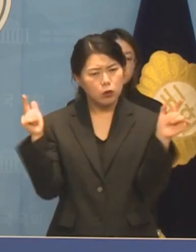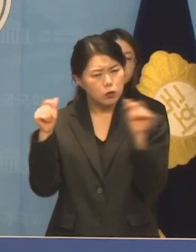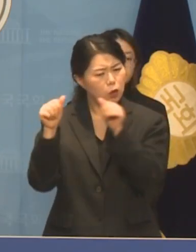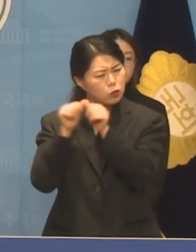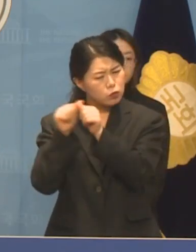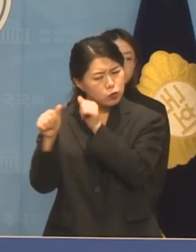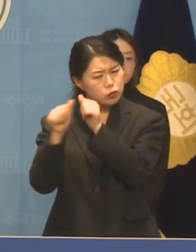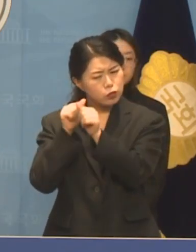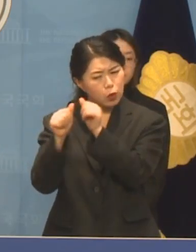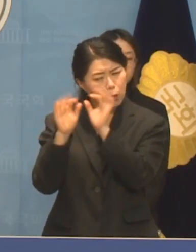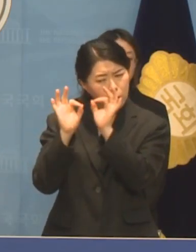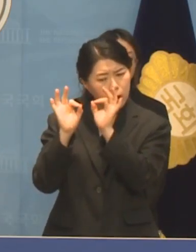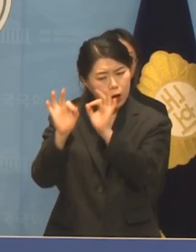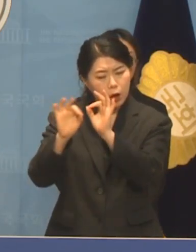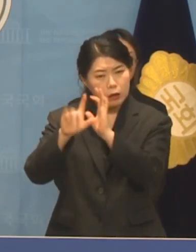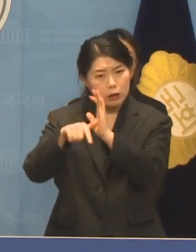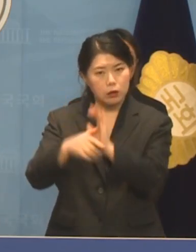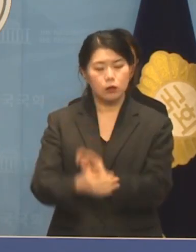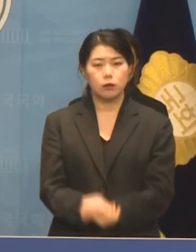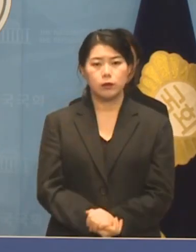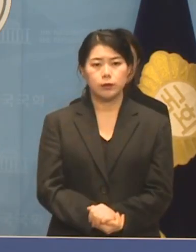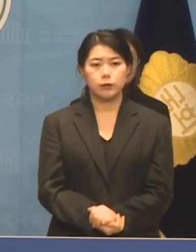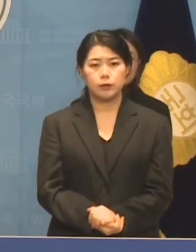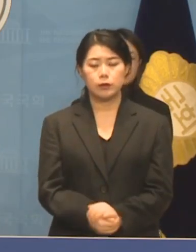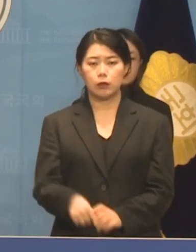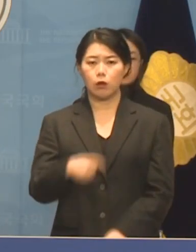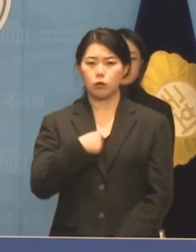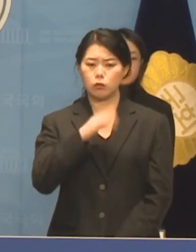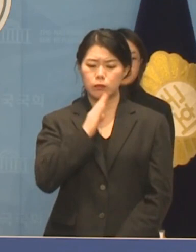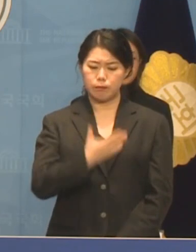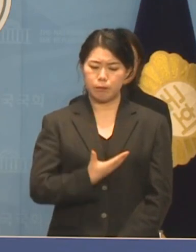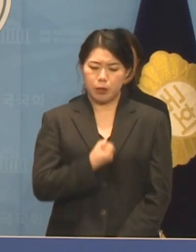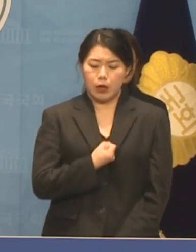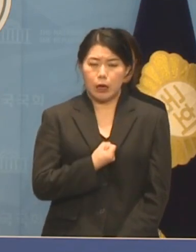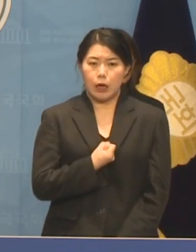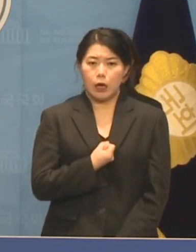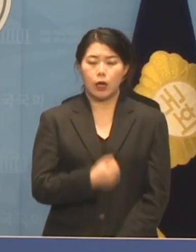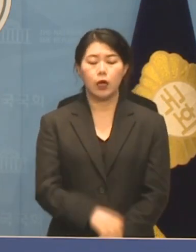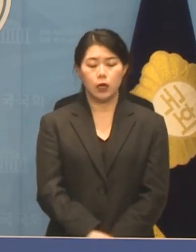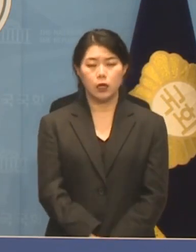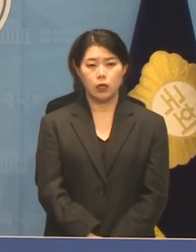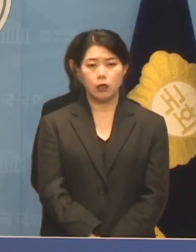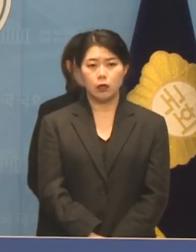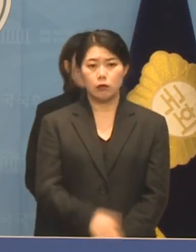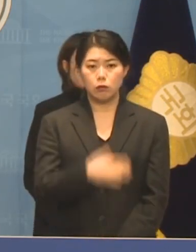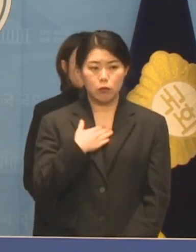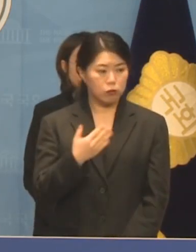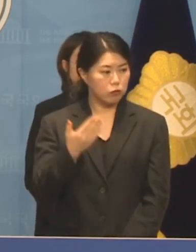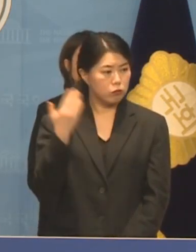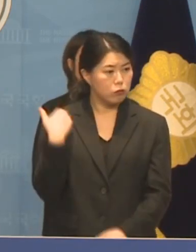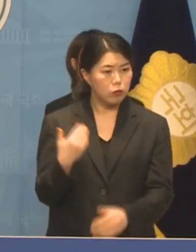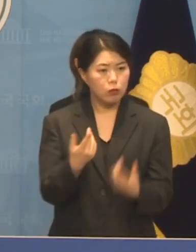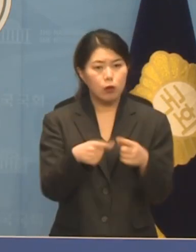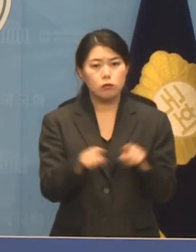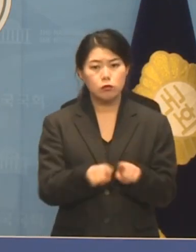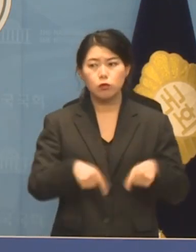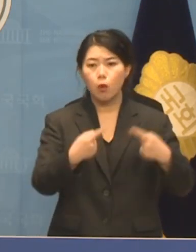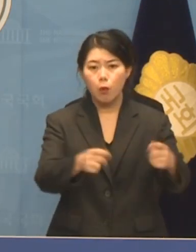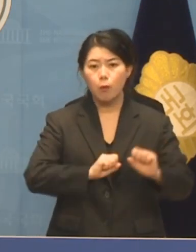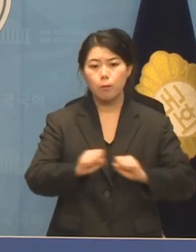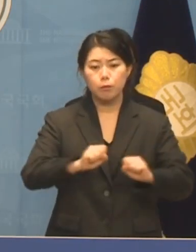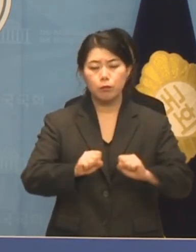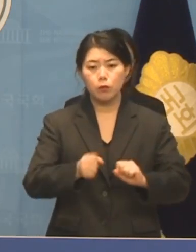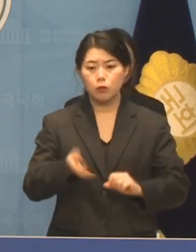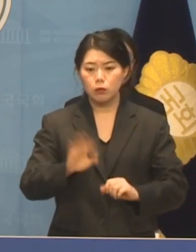문제를 들여다보게 되었을 때 저는 매우 놀랐습니다. 제가 그동안 함께왔던 단체가 그